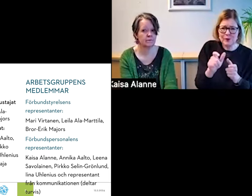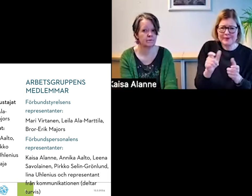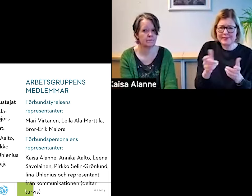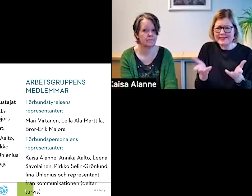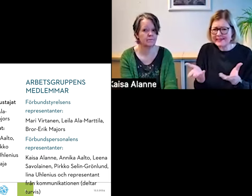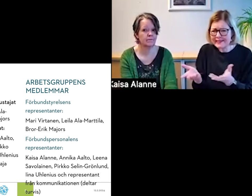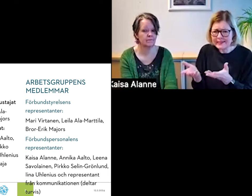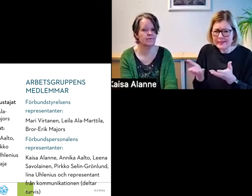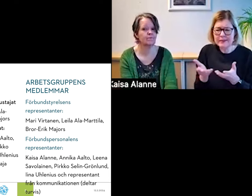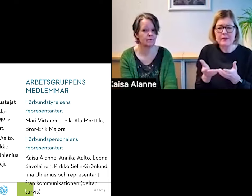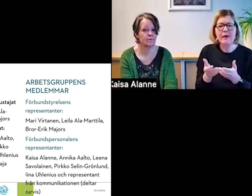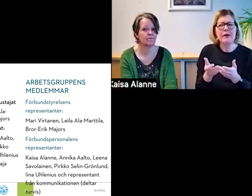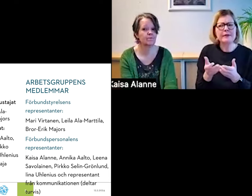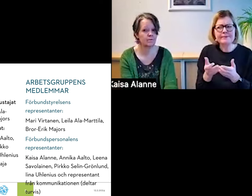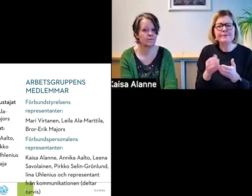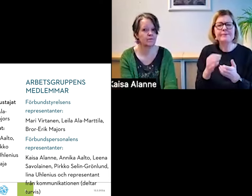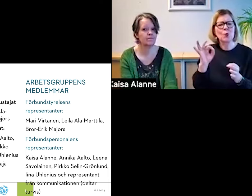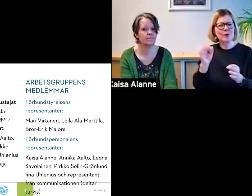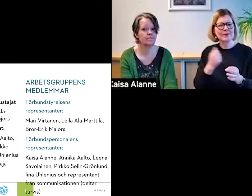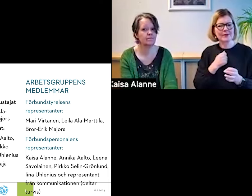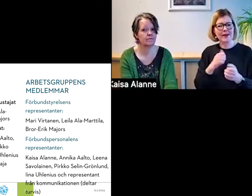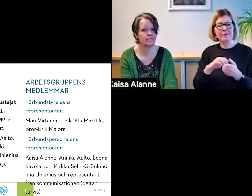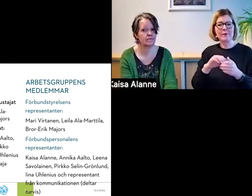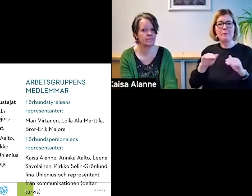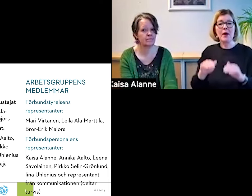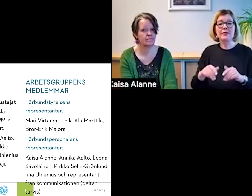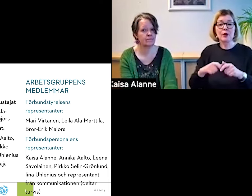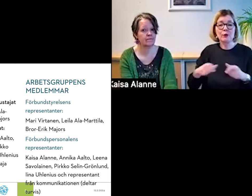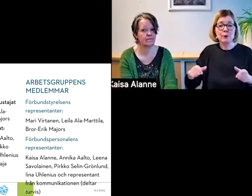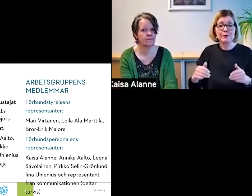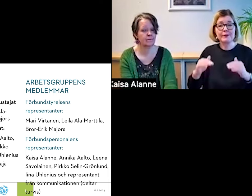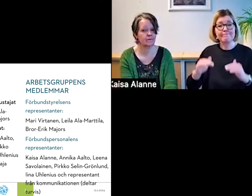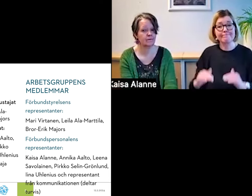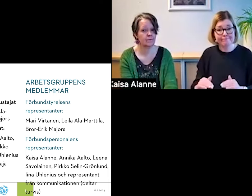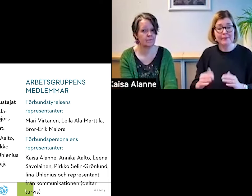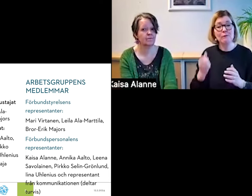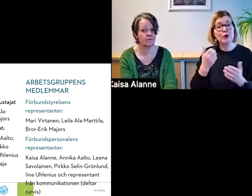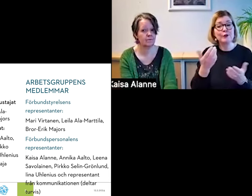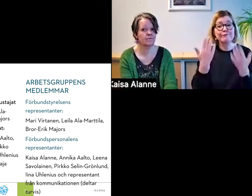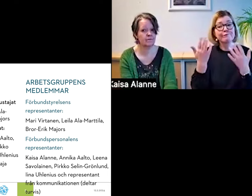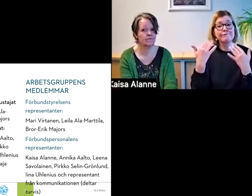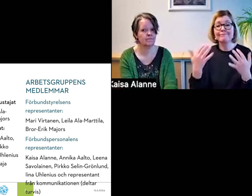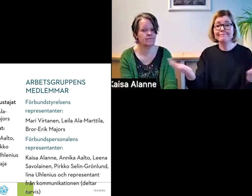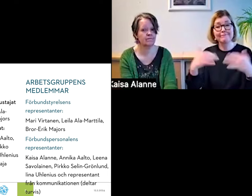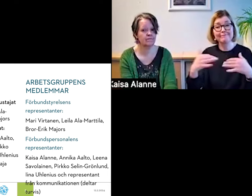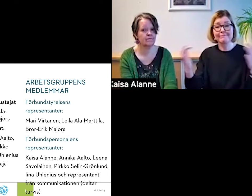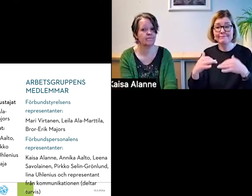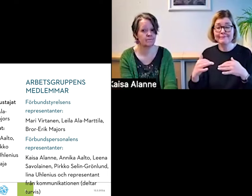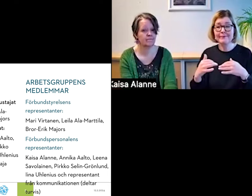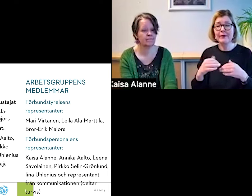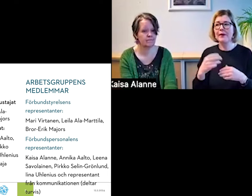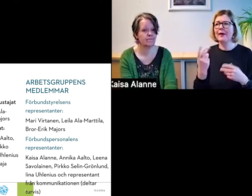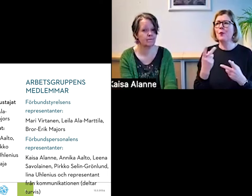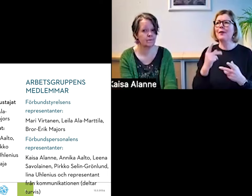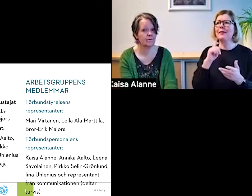siitä, että kuinka sinne yhdistykselle mennään ja kuinka sinne saataisiin se yhdistykselle